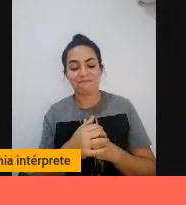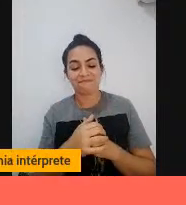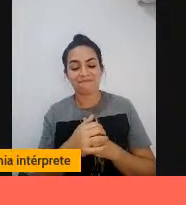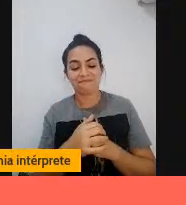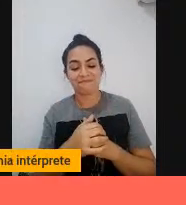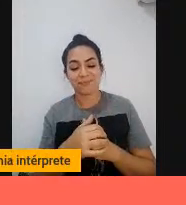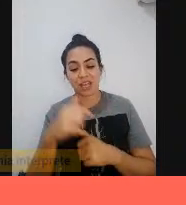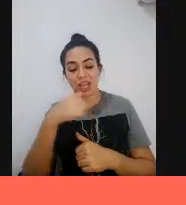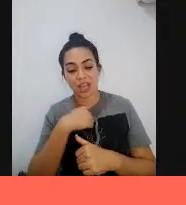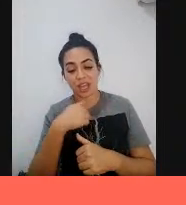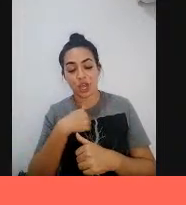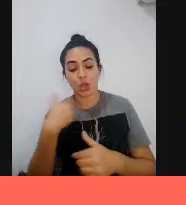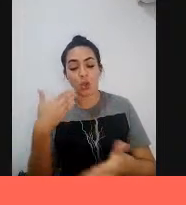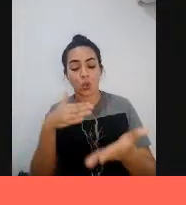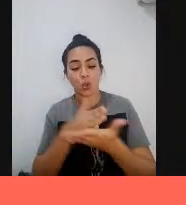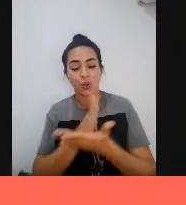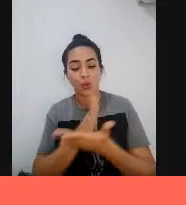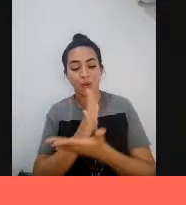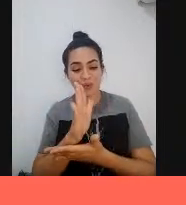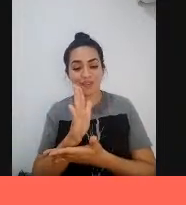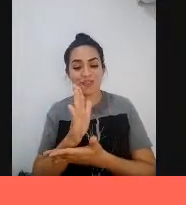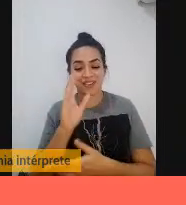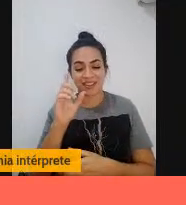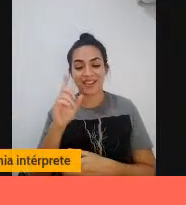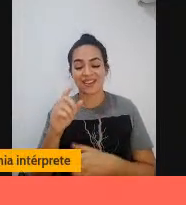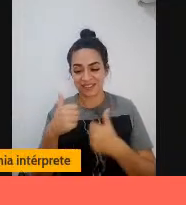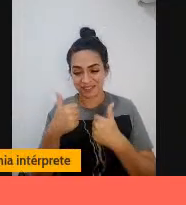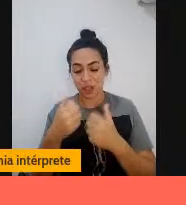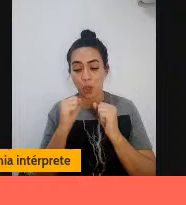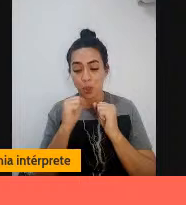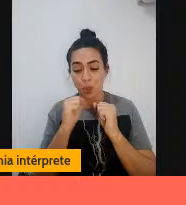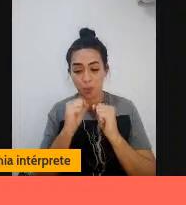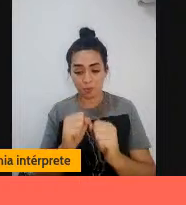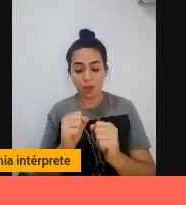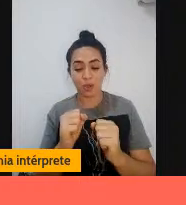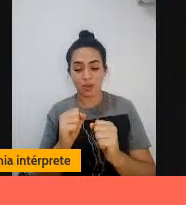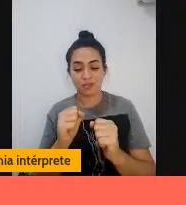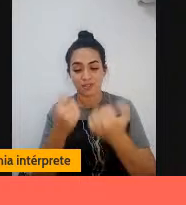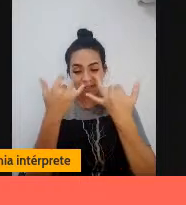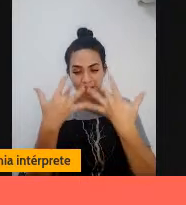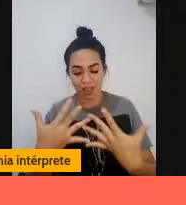Estou aprovado, assim, né, professora, para explicar, Daniele?